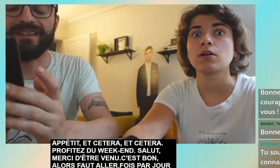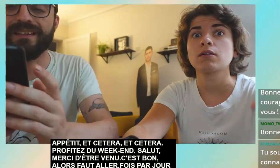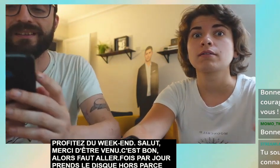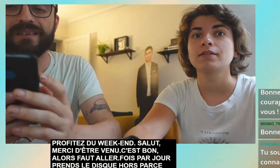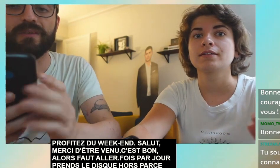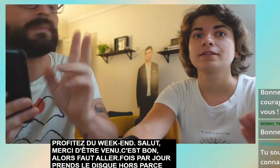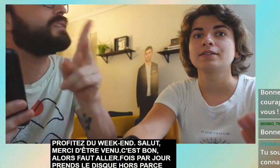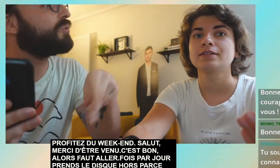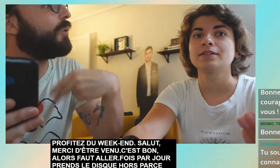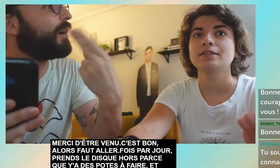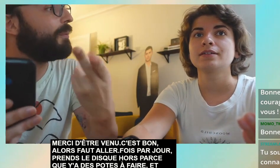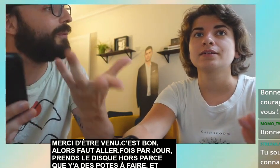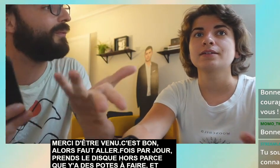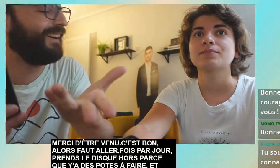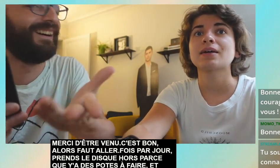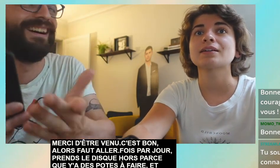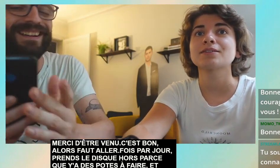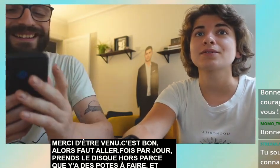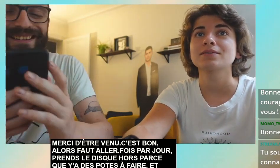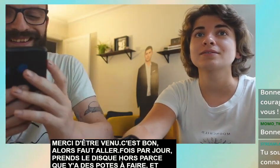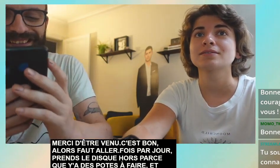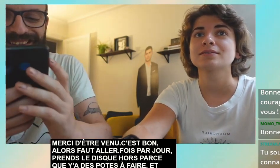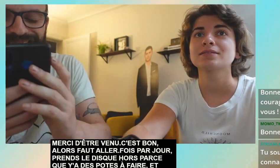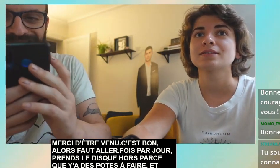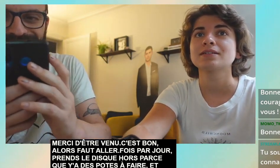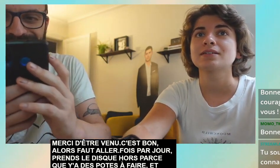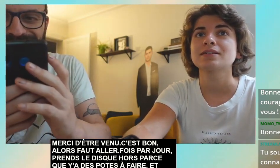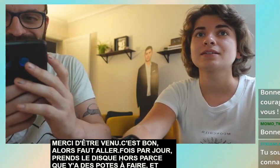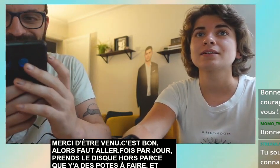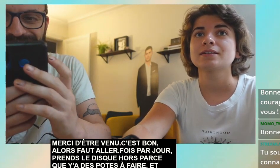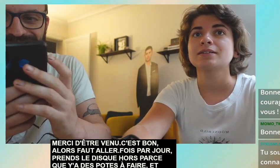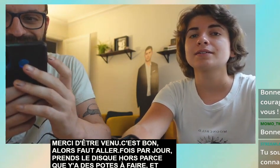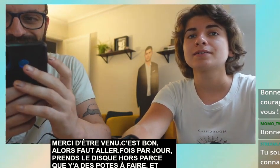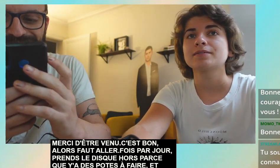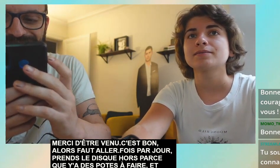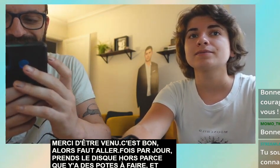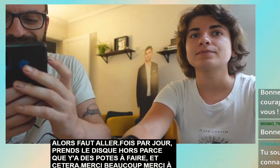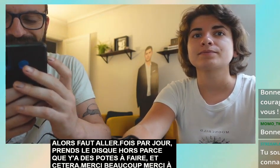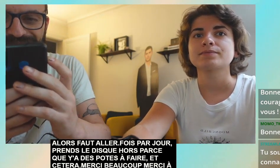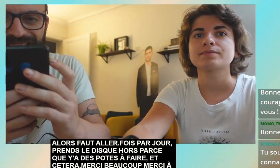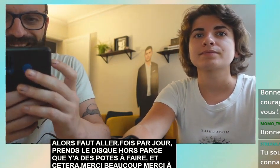Oh, bah merci beaucoup, merci à toi Mélanie, merci beaucoup pour le raid.